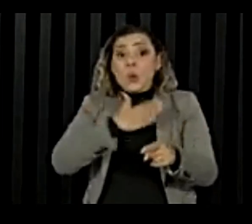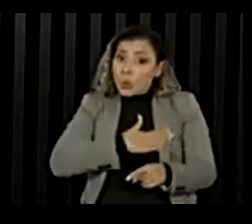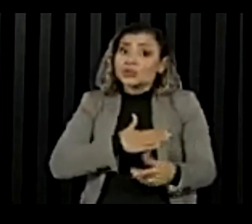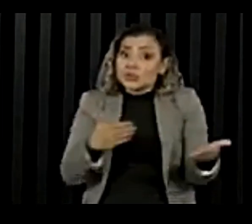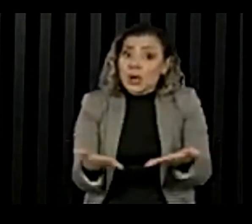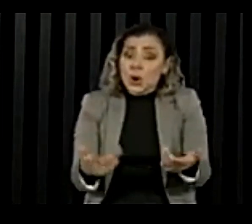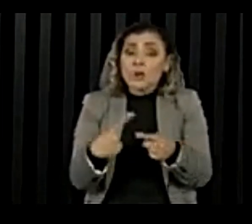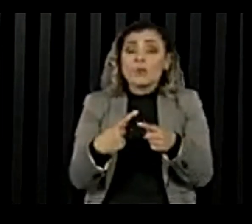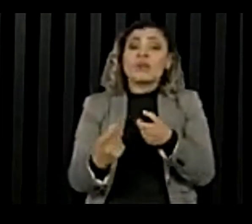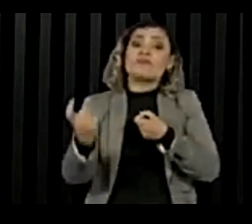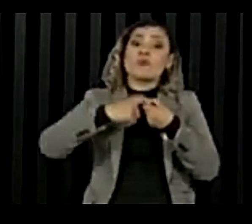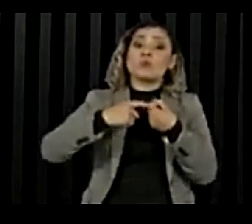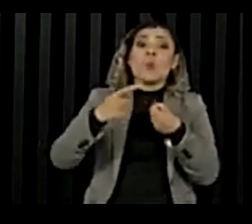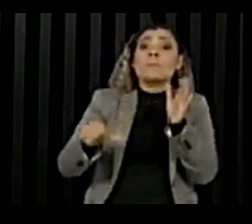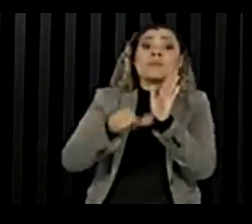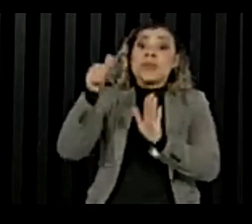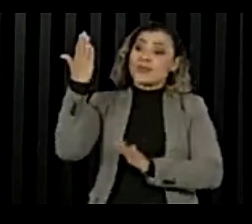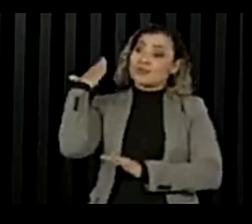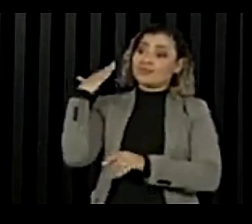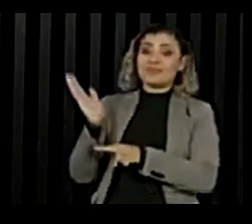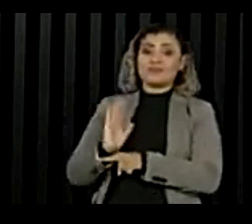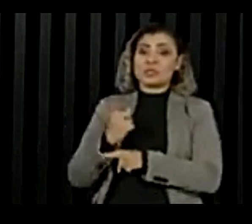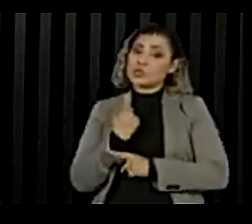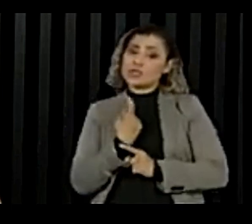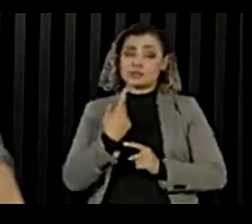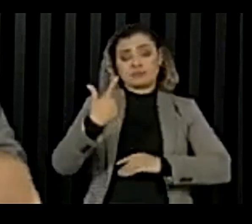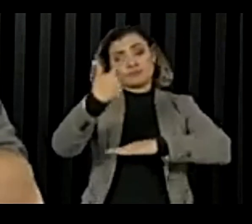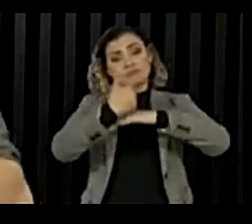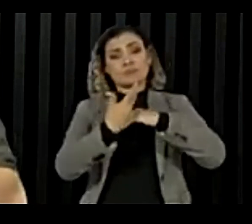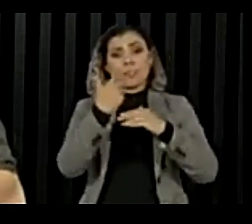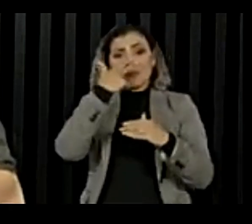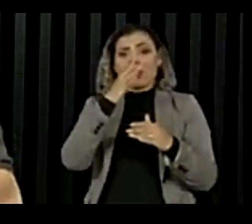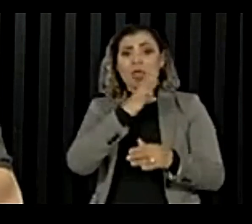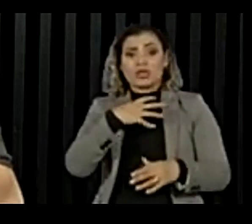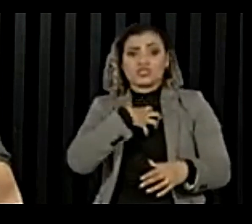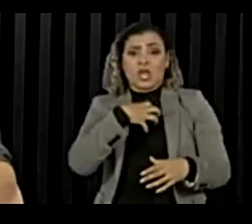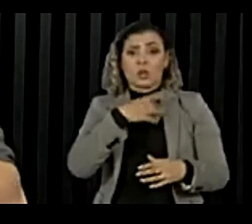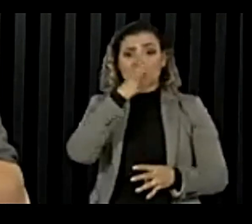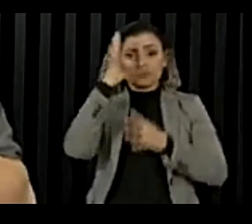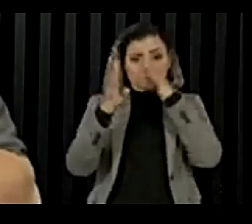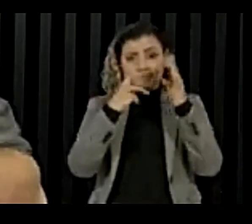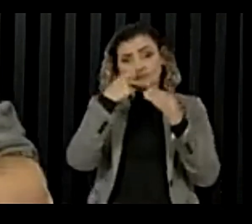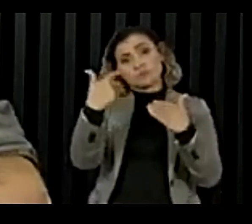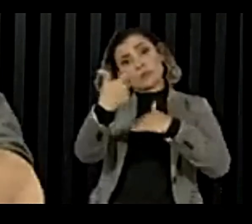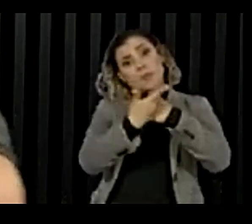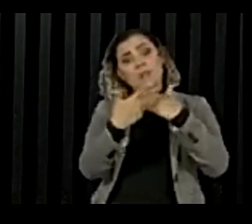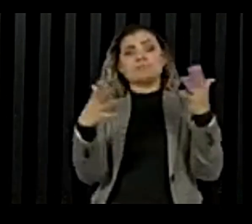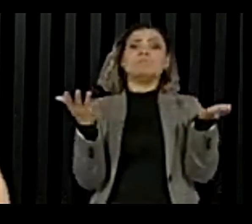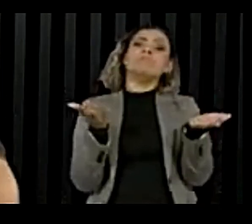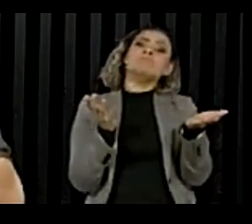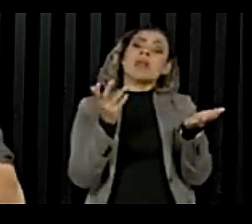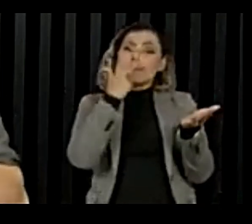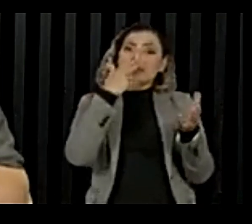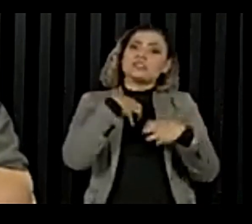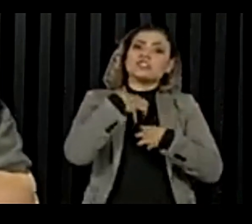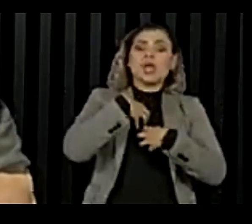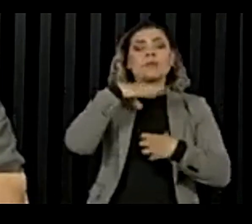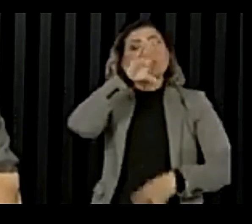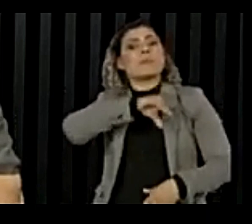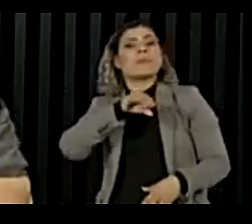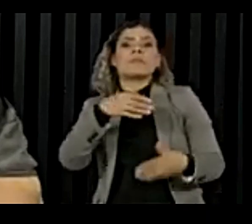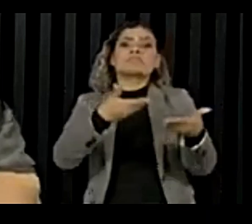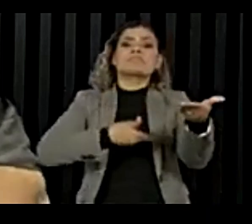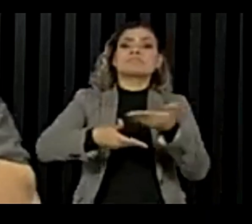do YouTube, aquela coisa mais roots de se fazer sozinho, de ser o self-made man e tal, tudo isso me fez redescobrir esse